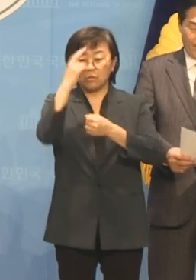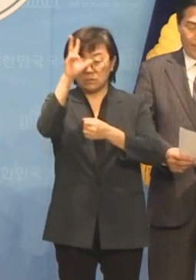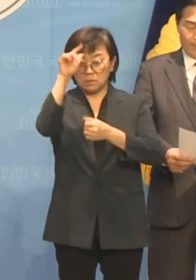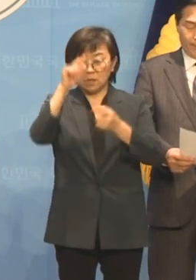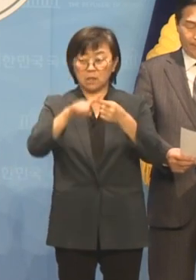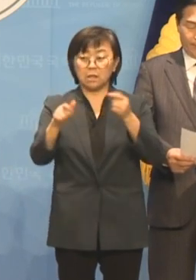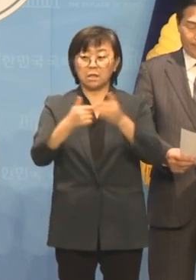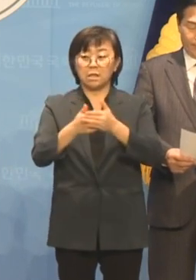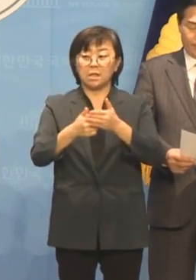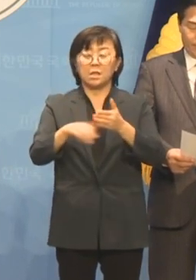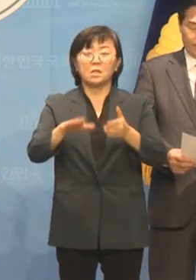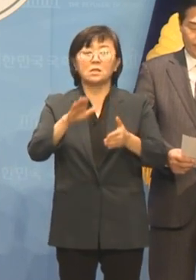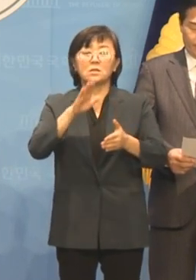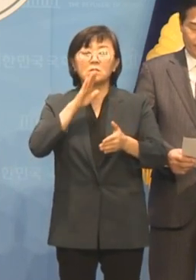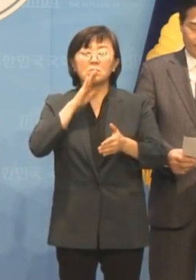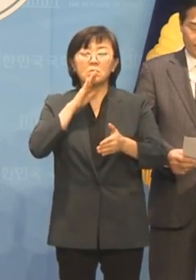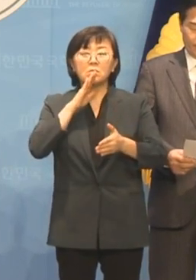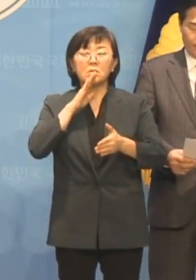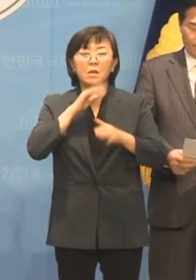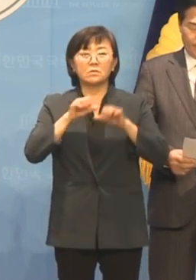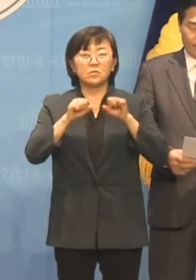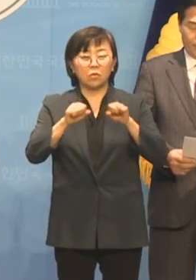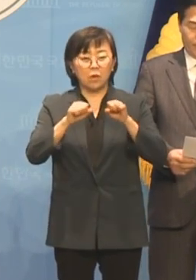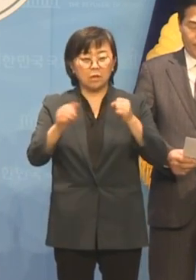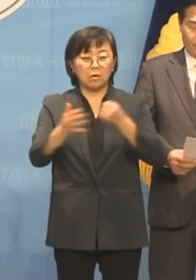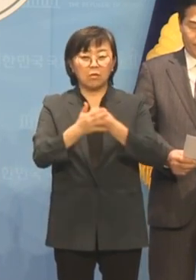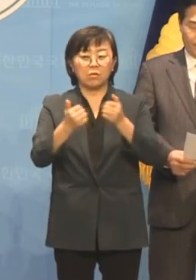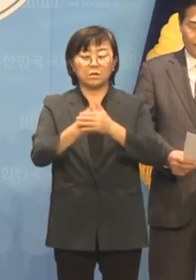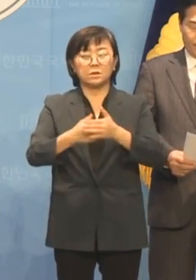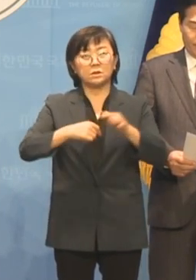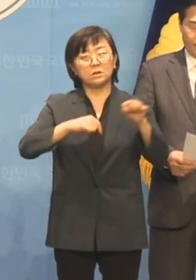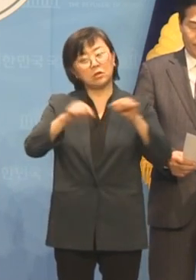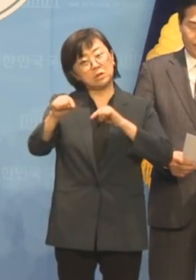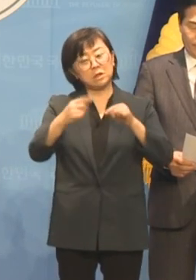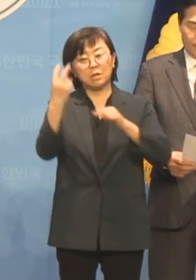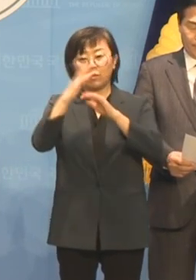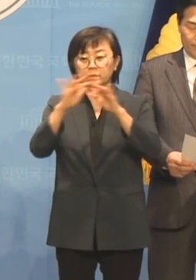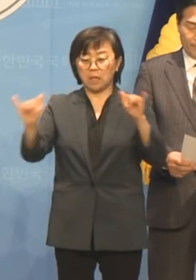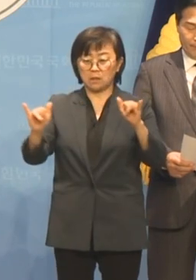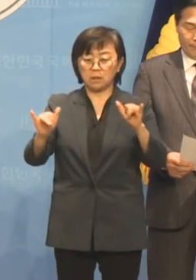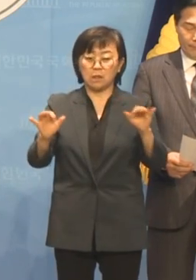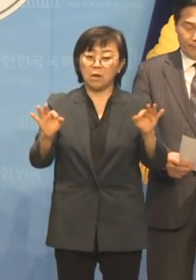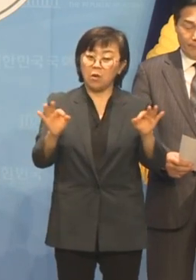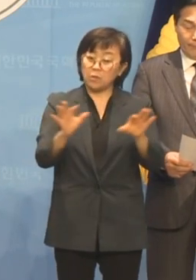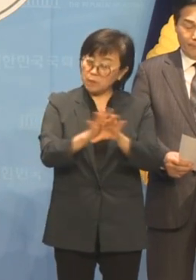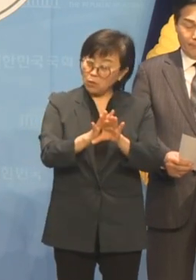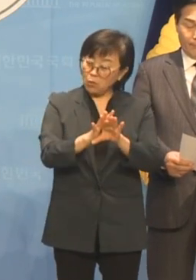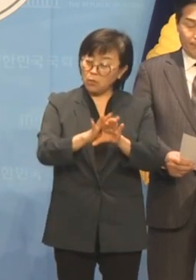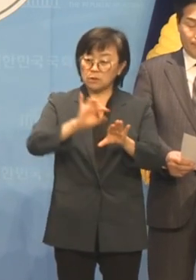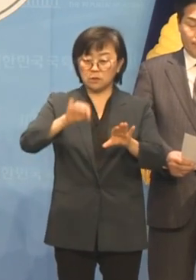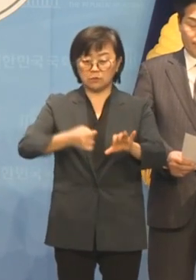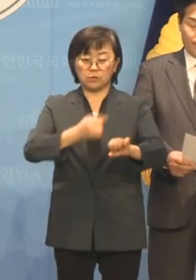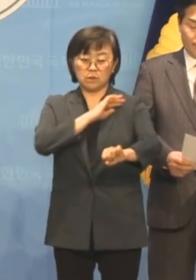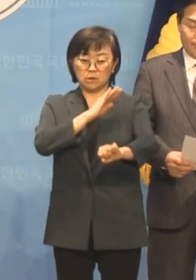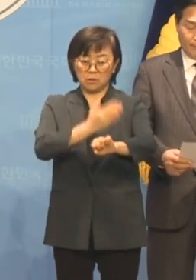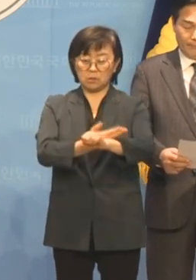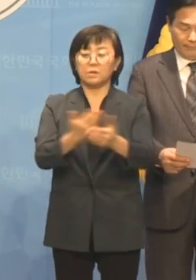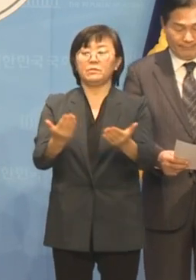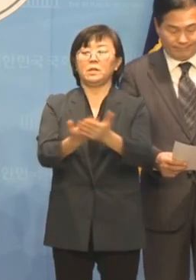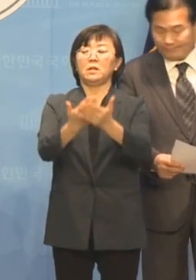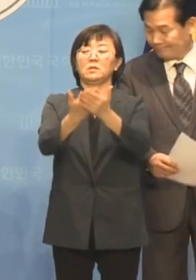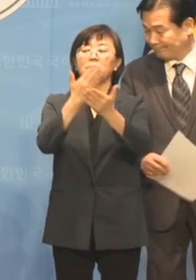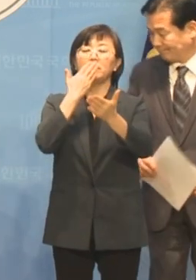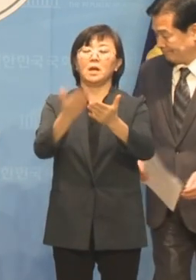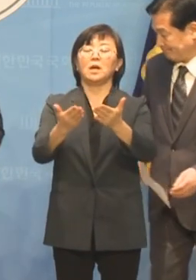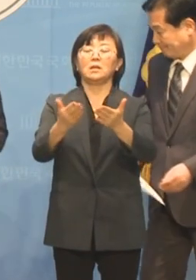검찰이 일벌 100개의 교훈이 되어 정치검사를 떼어내고 자정 능력을 키우는 계기가 될 것입니다.